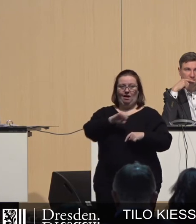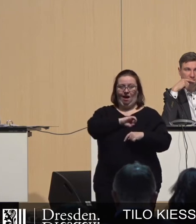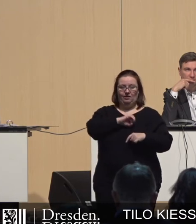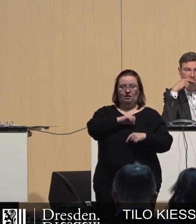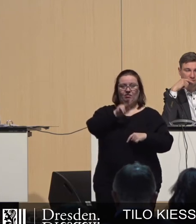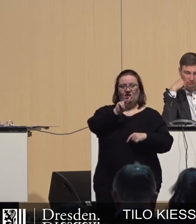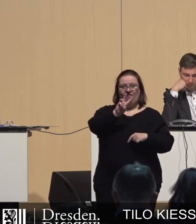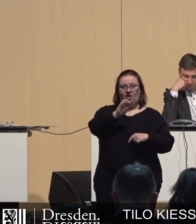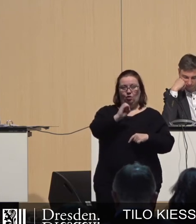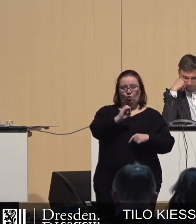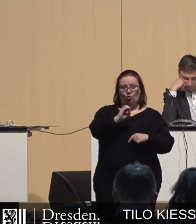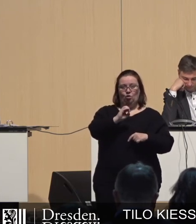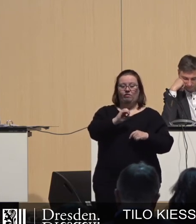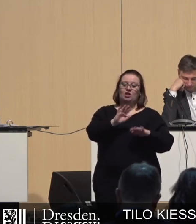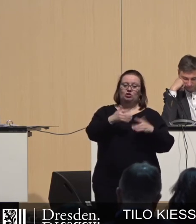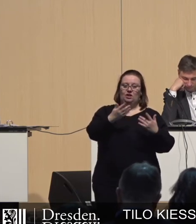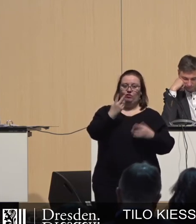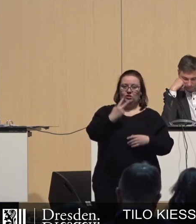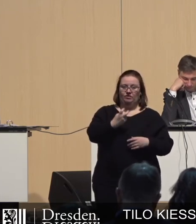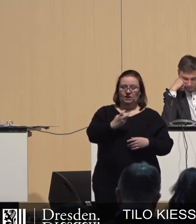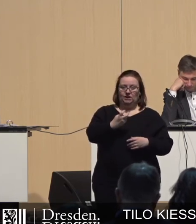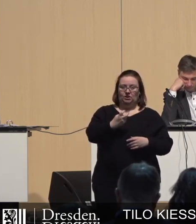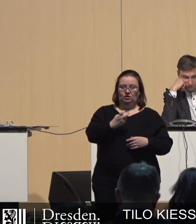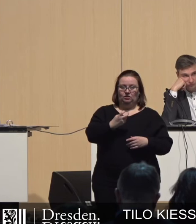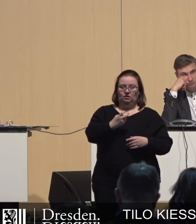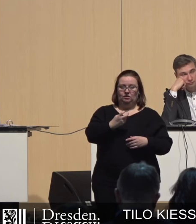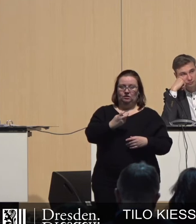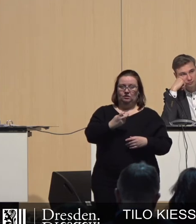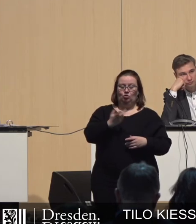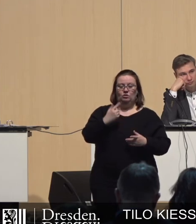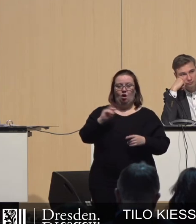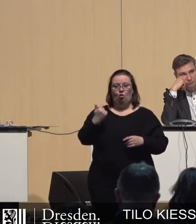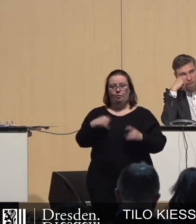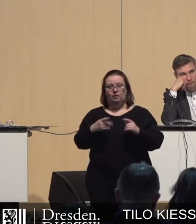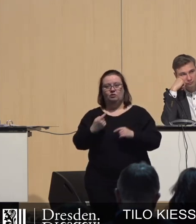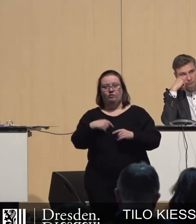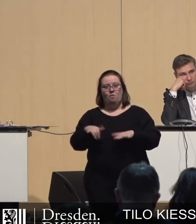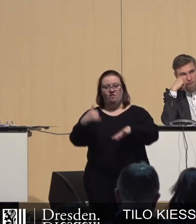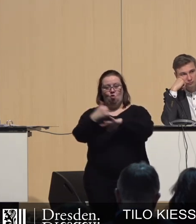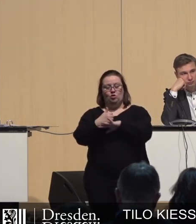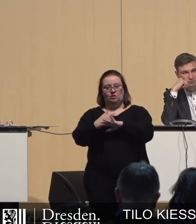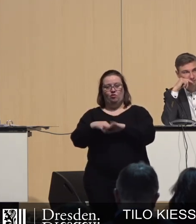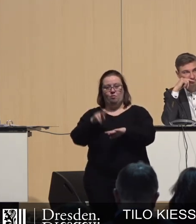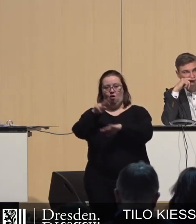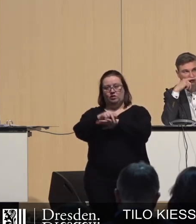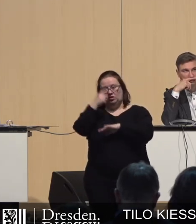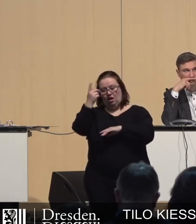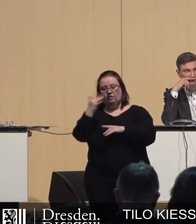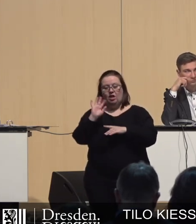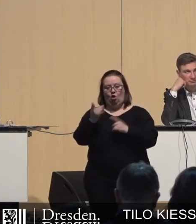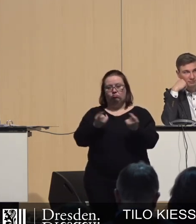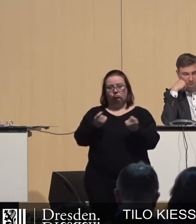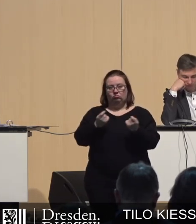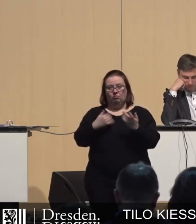KBO, 10 von 20 Sitzen. Und mit der wesentlichen Stimme des Vorsitzenden des Aufsichtsrates könnte sie dort